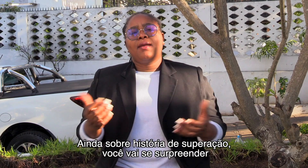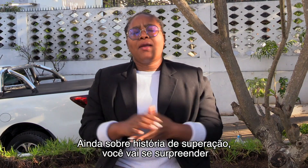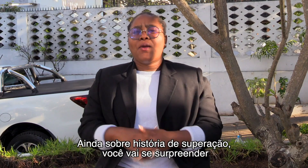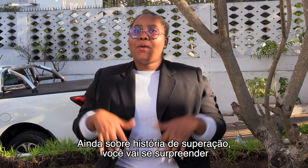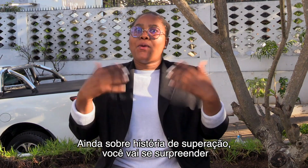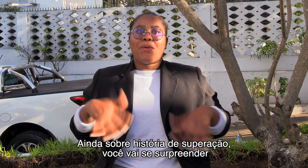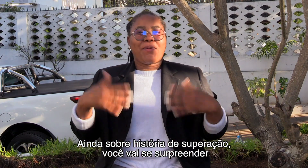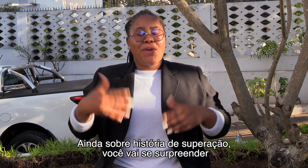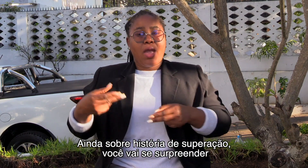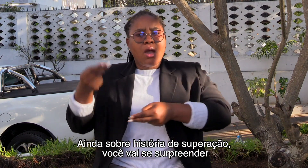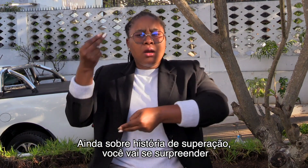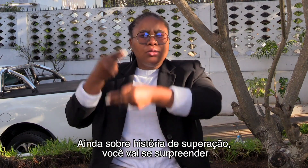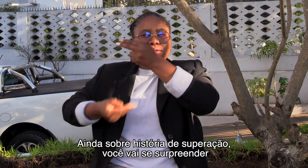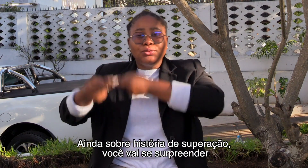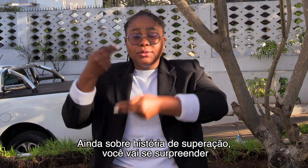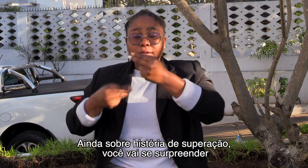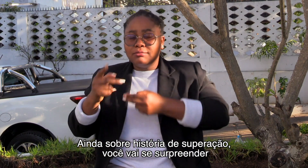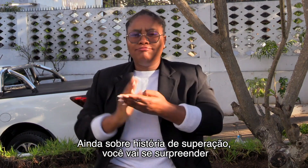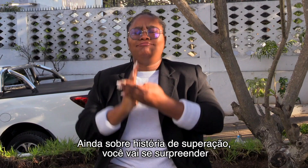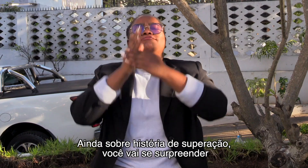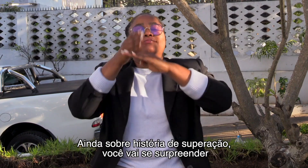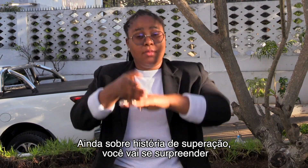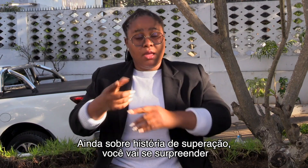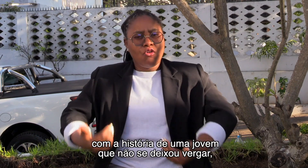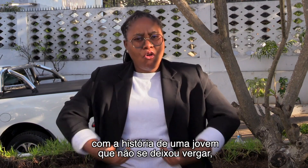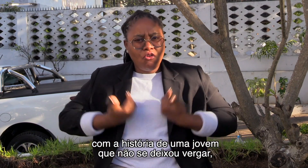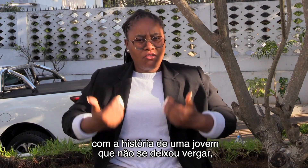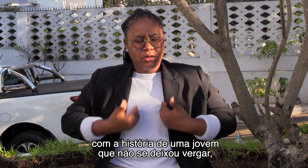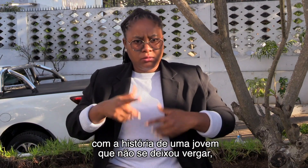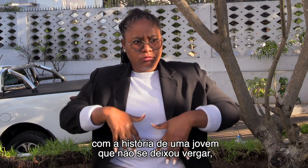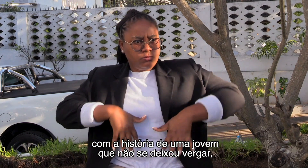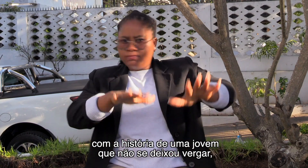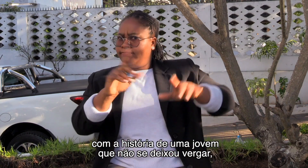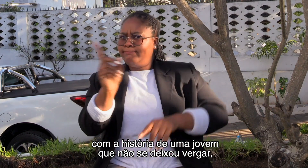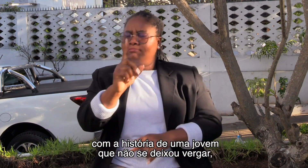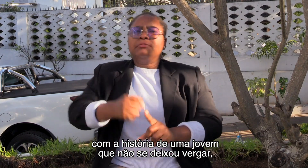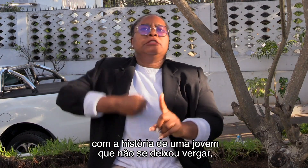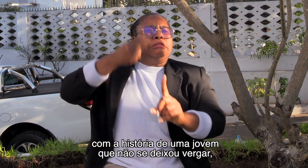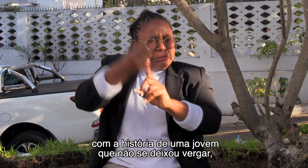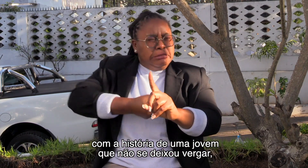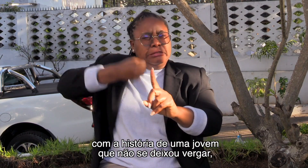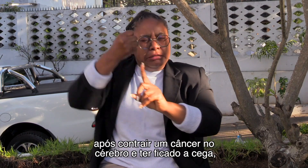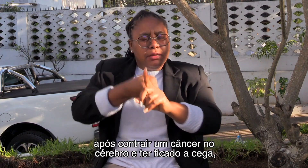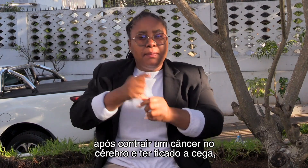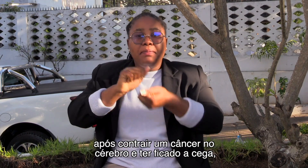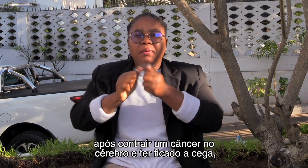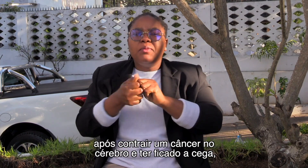Ainda sobre história de superação, você vai se surpreender com a história de uma jovem que não se deixou vergar após contrair